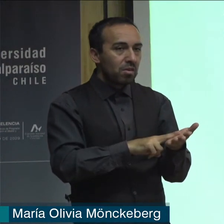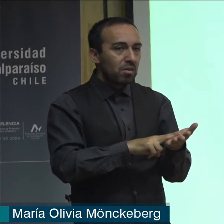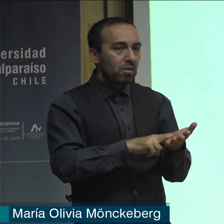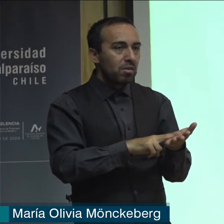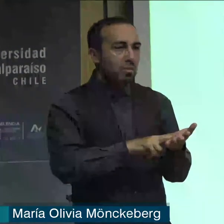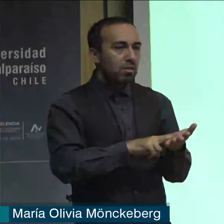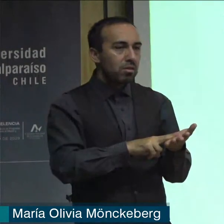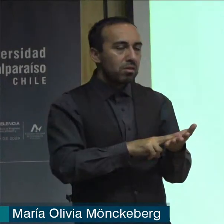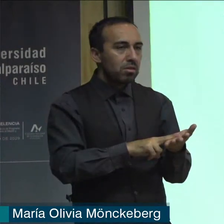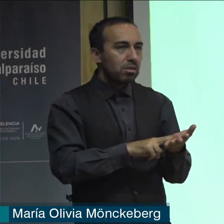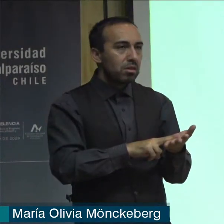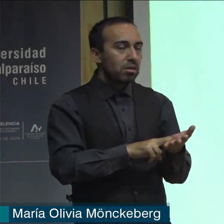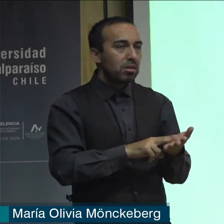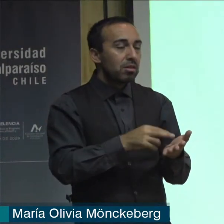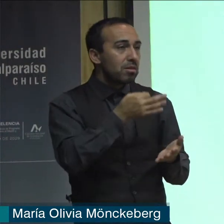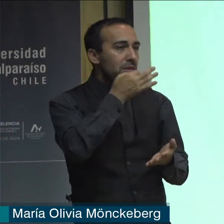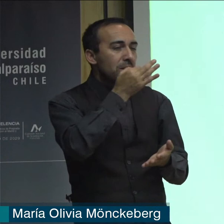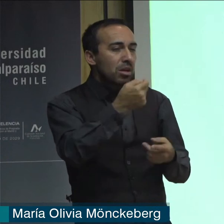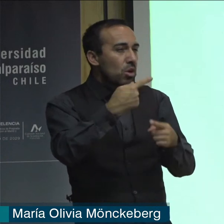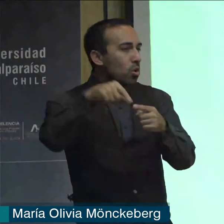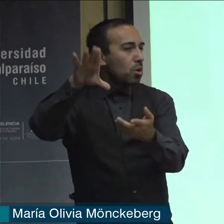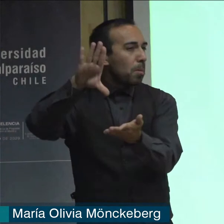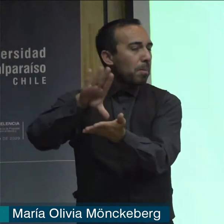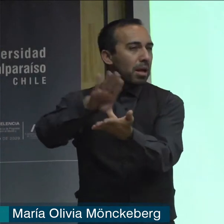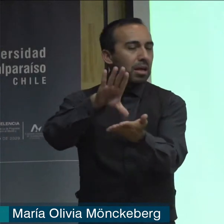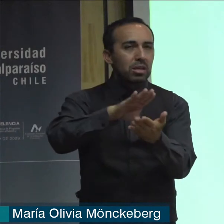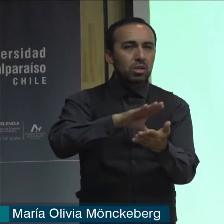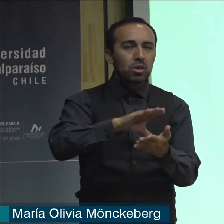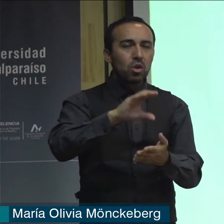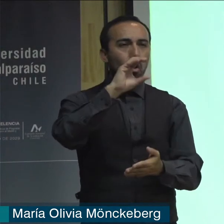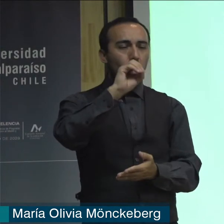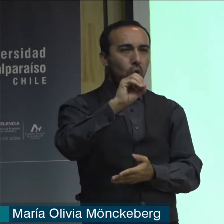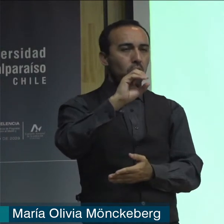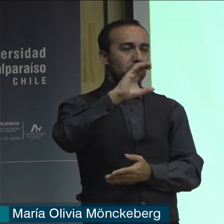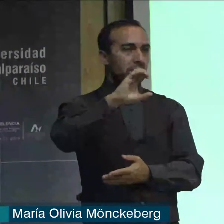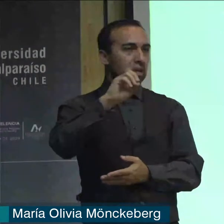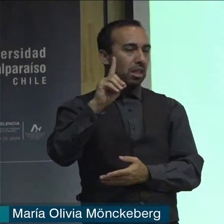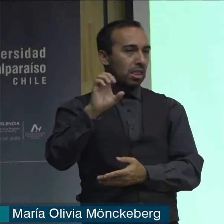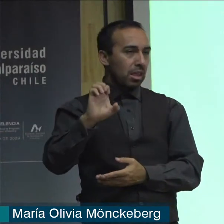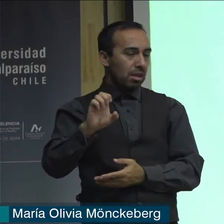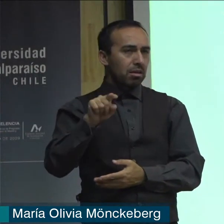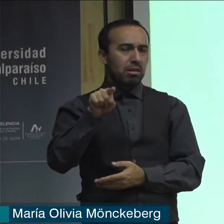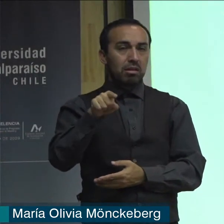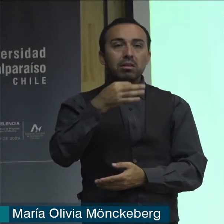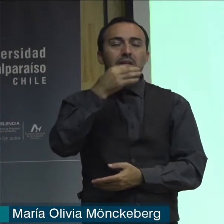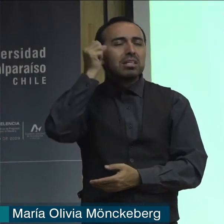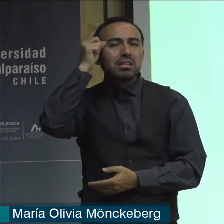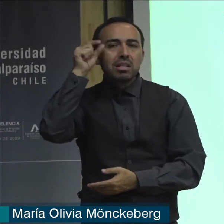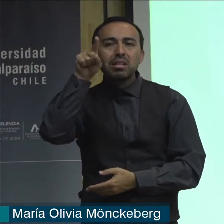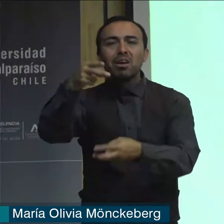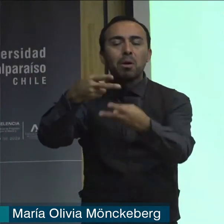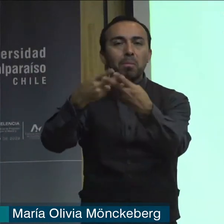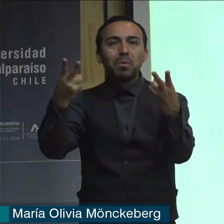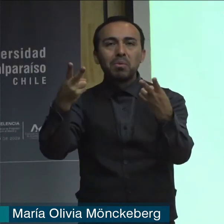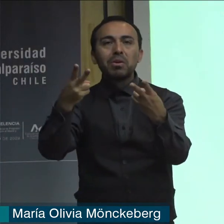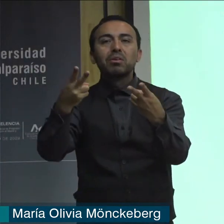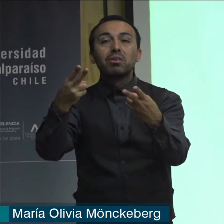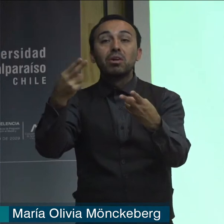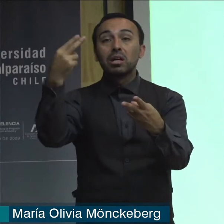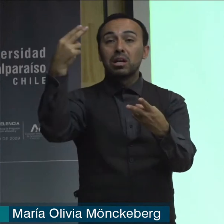término en otros países en países de la ocde que se entiende por público lo que es del